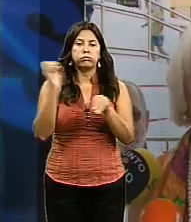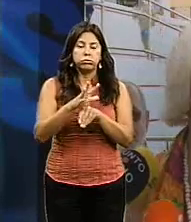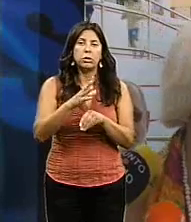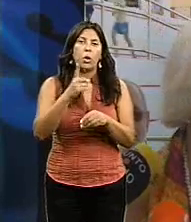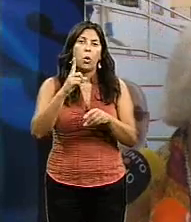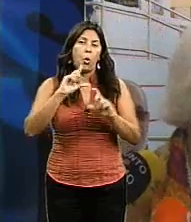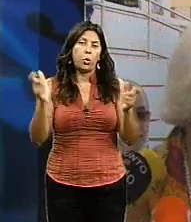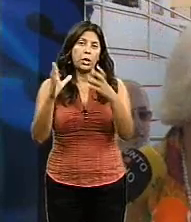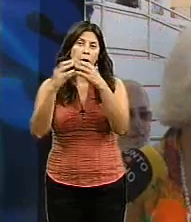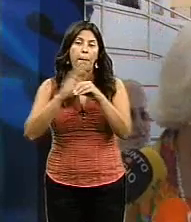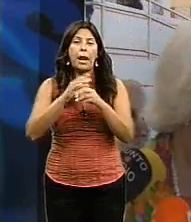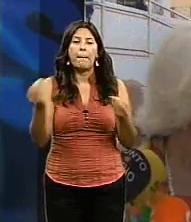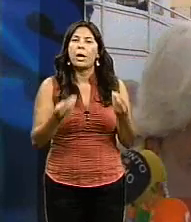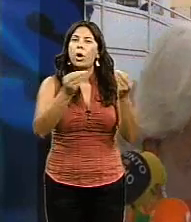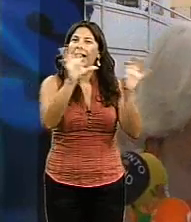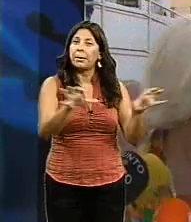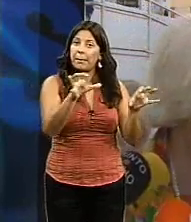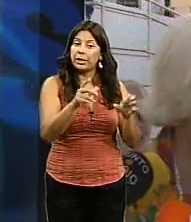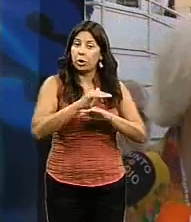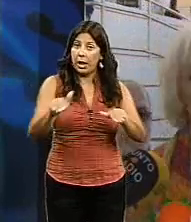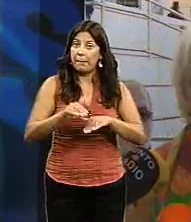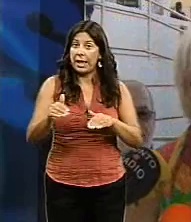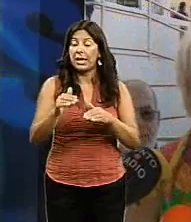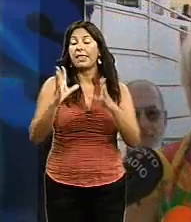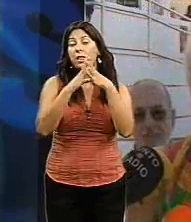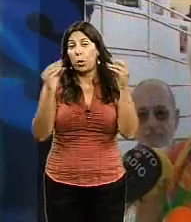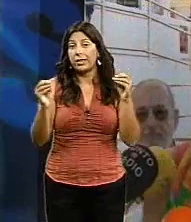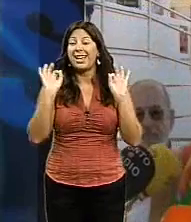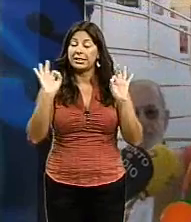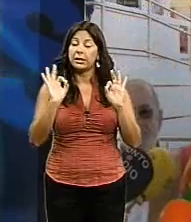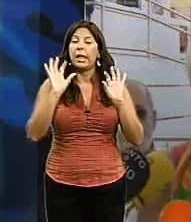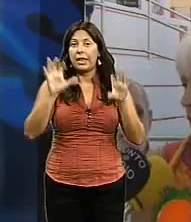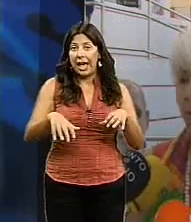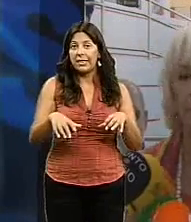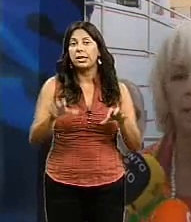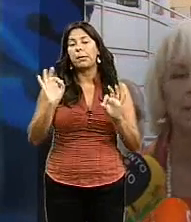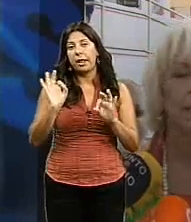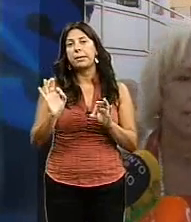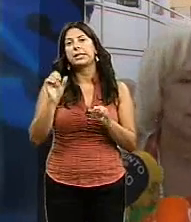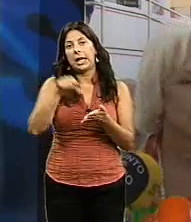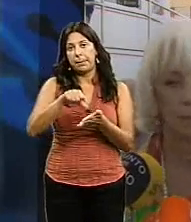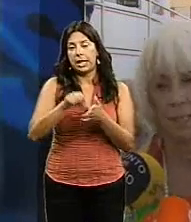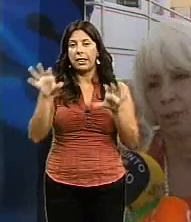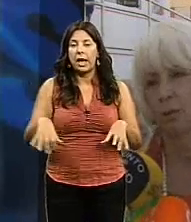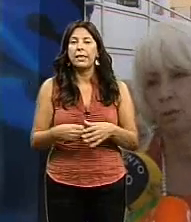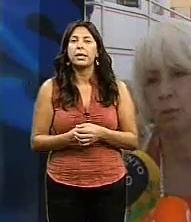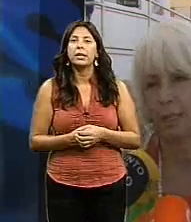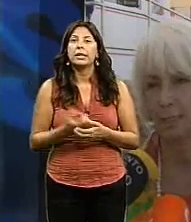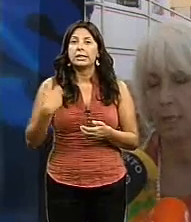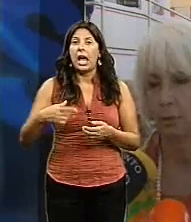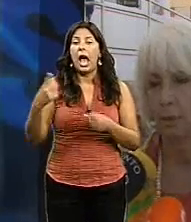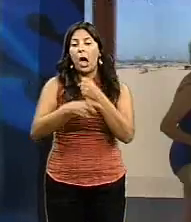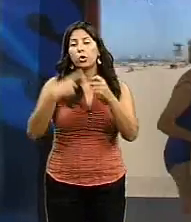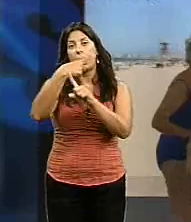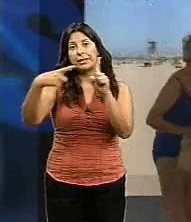Andalucía para mejorar los equipamientos de las playas andaluzas, en este caso gaditanas y en este caso de la capital, estemos a mediados de agosto y no hayan